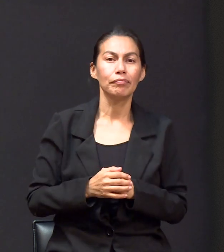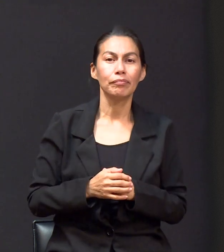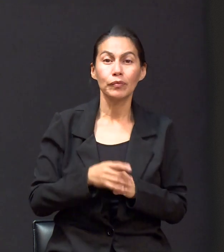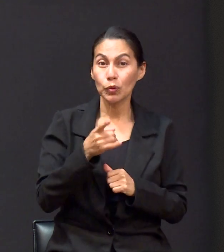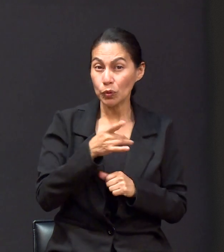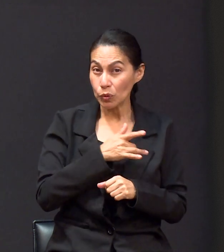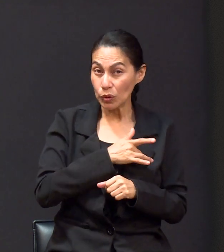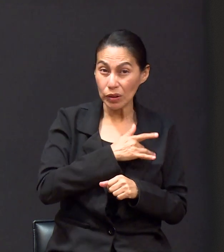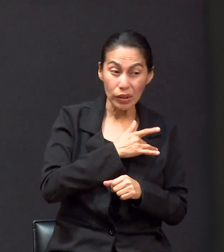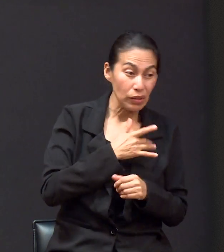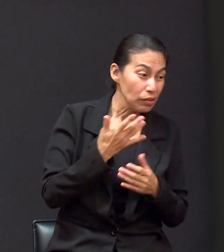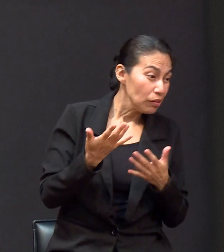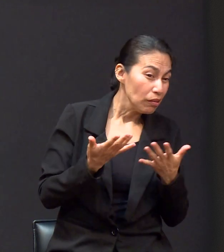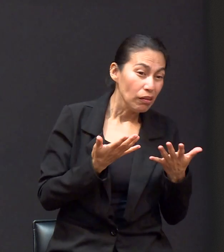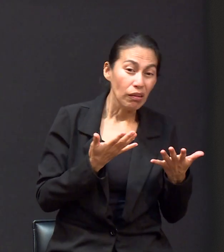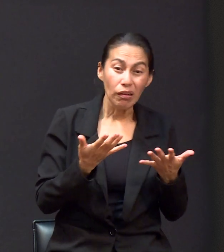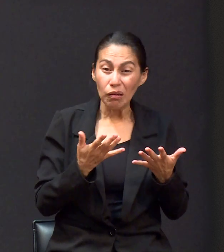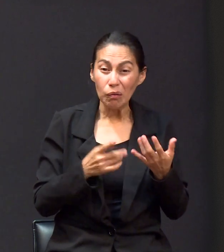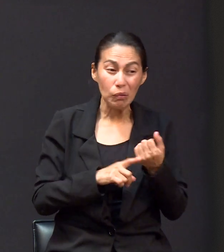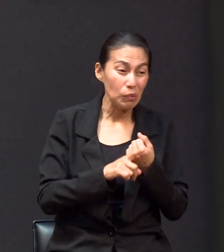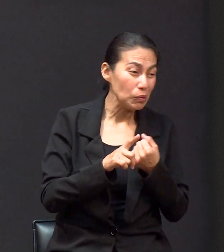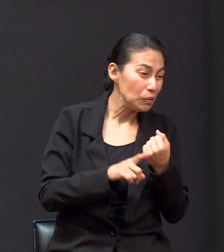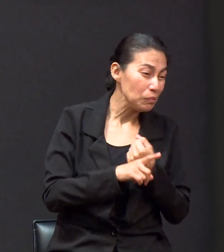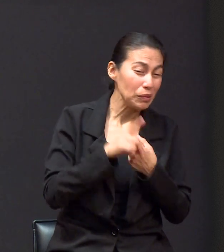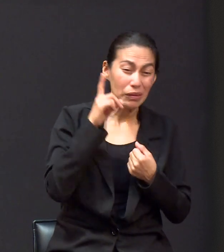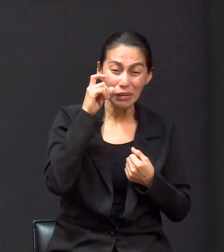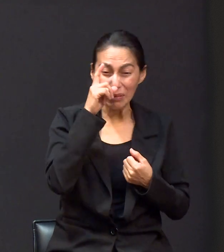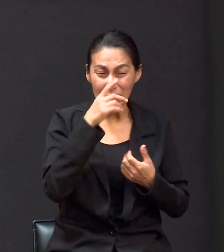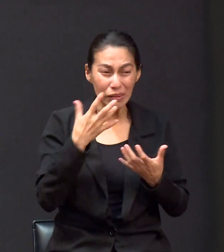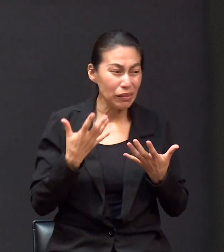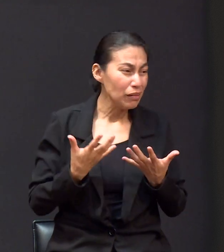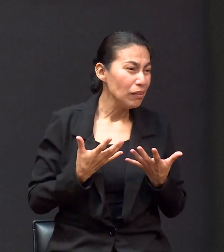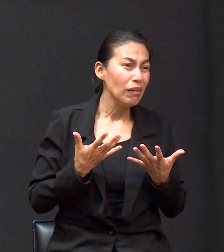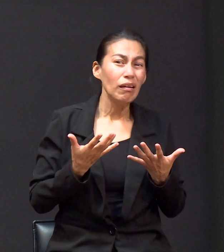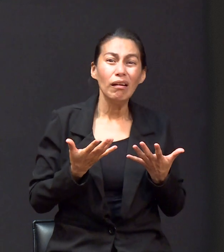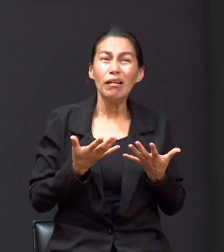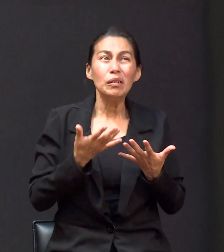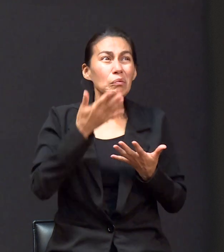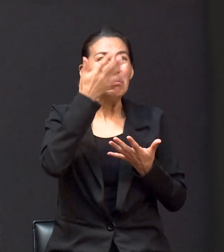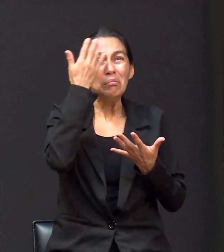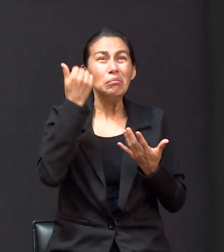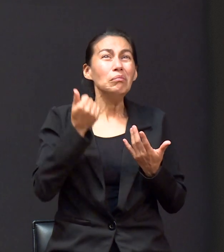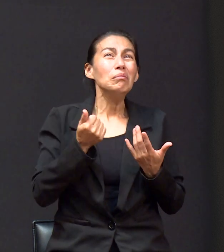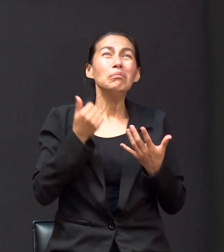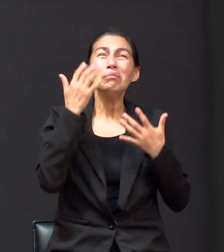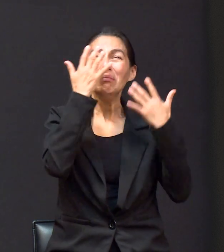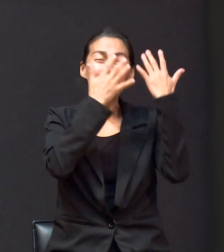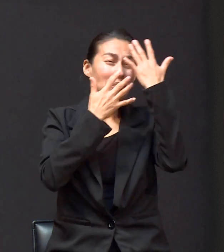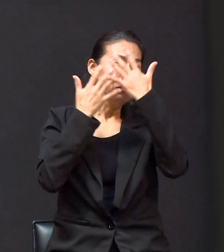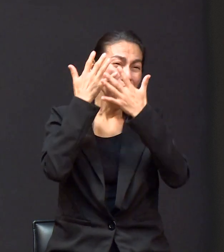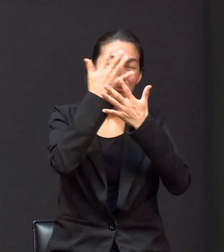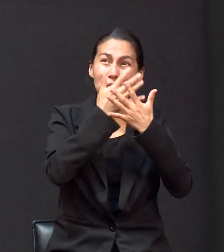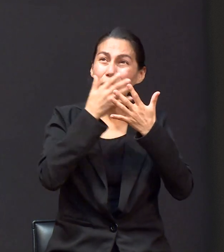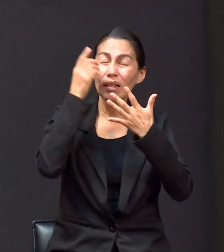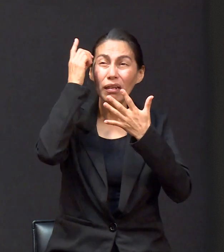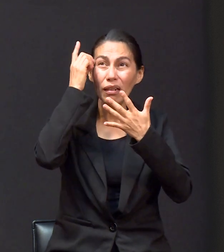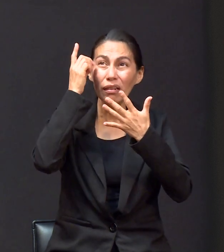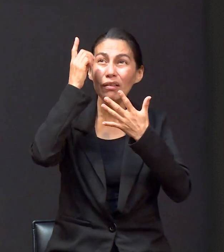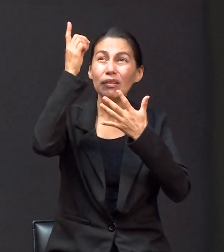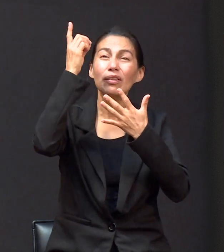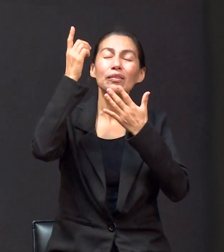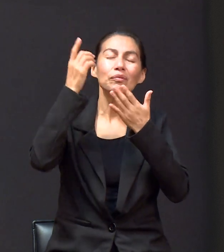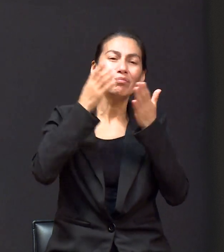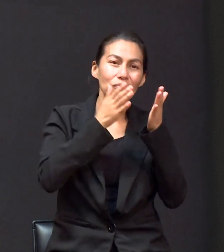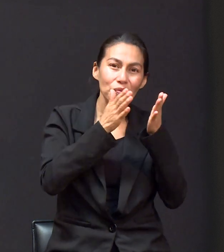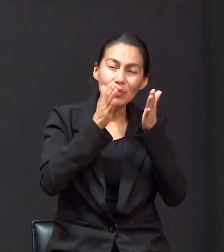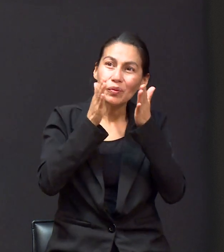te sientes. ¿Dónde estás ubicada o ubicado? Él te orientará, pero